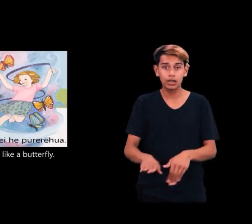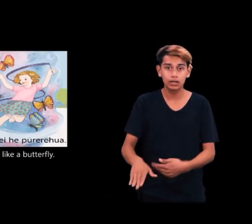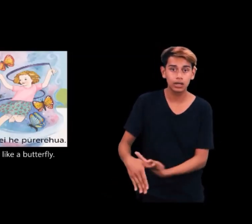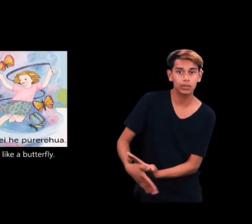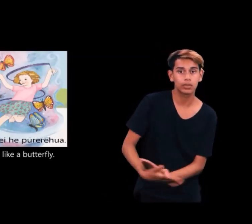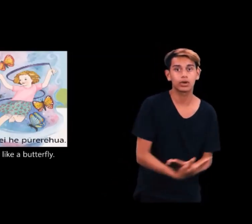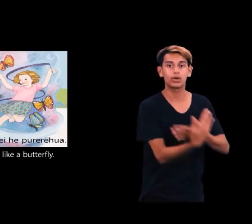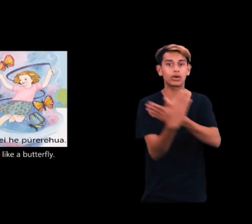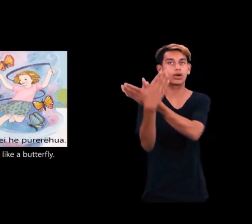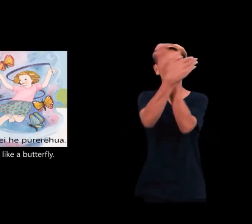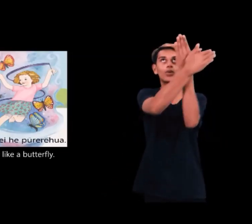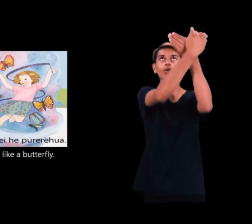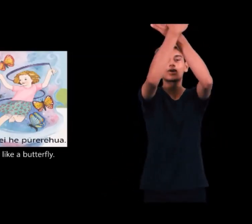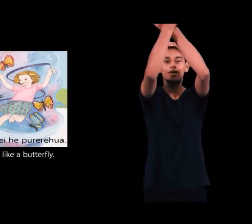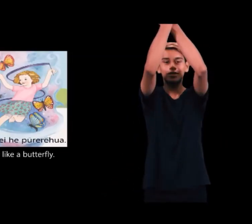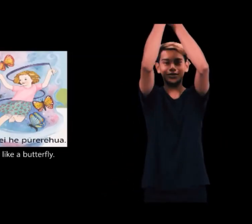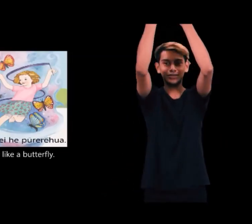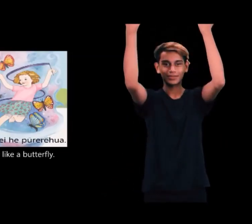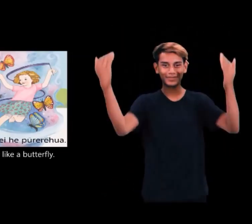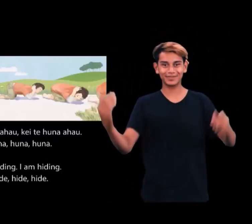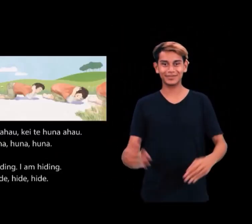he pūrere hua.